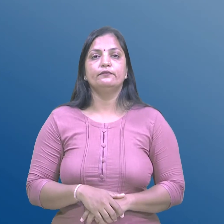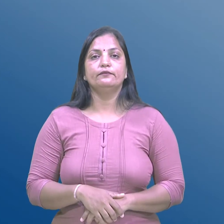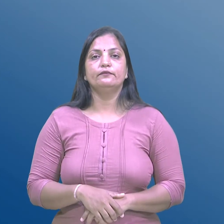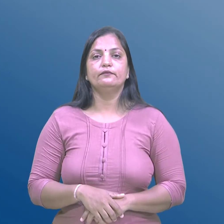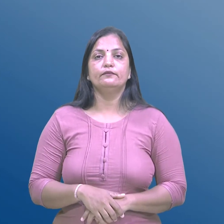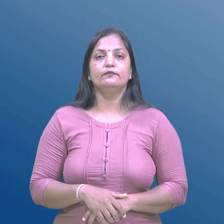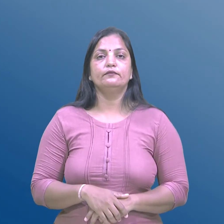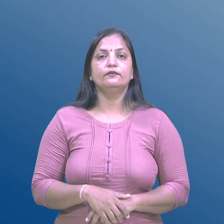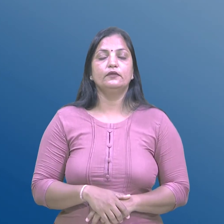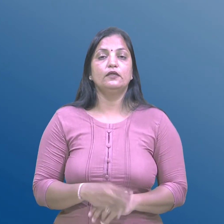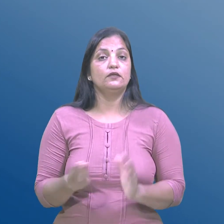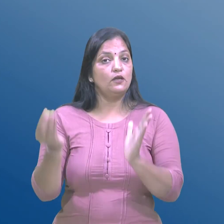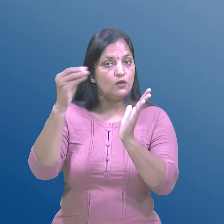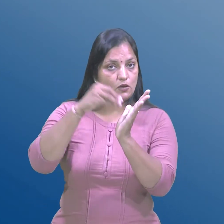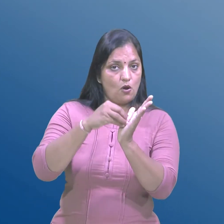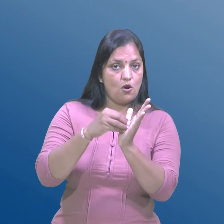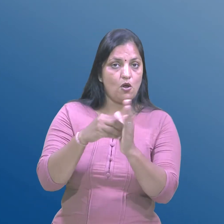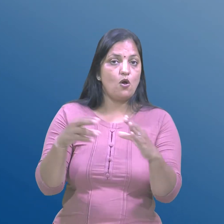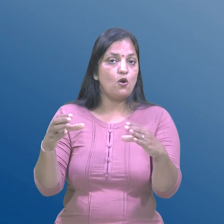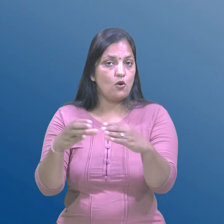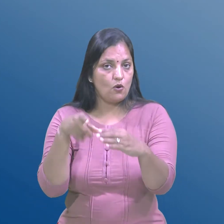તેવા નોંધાયેલ સંગઠનોના સભ્યો હોય.